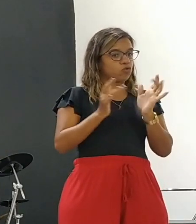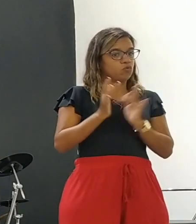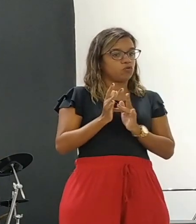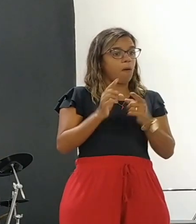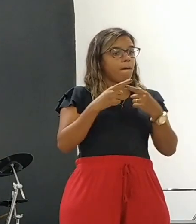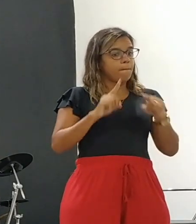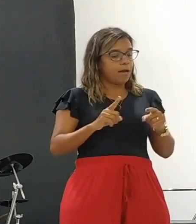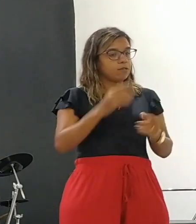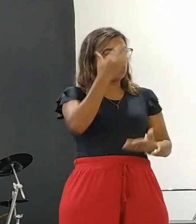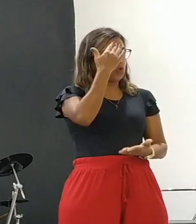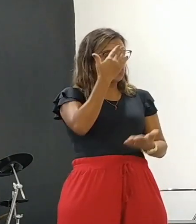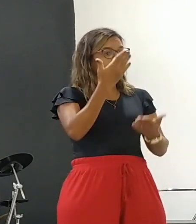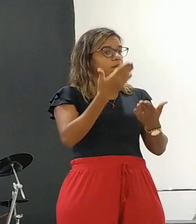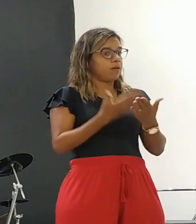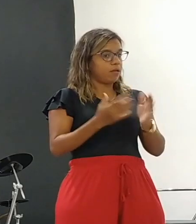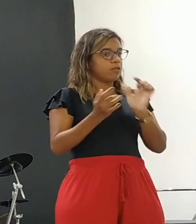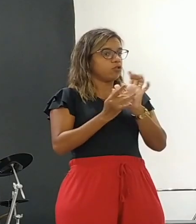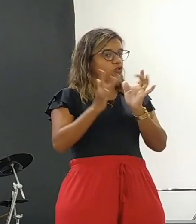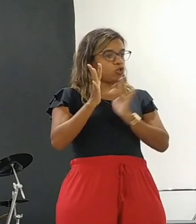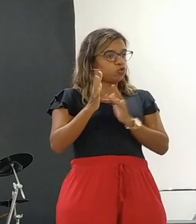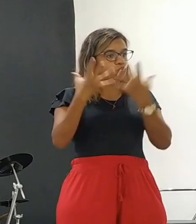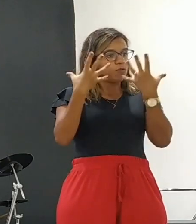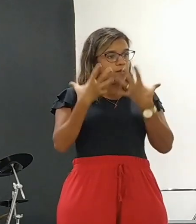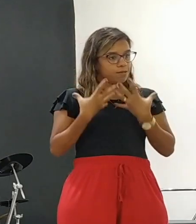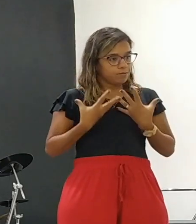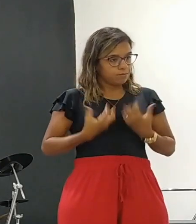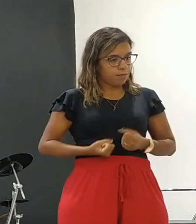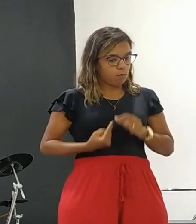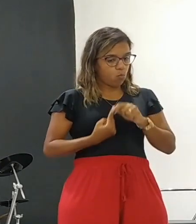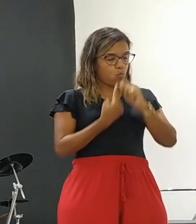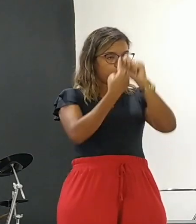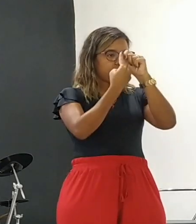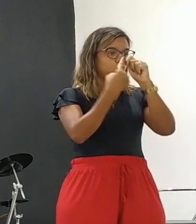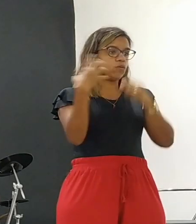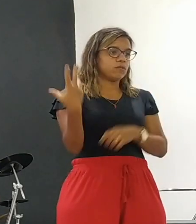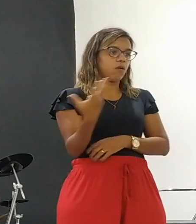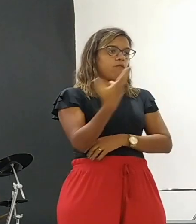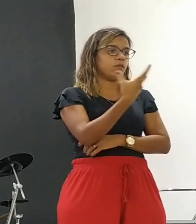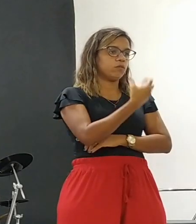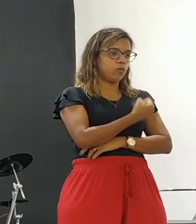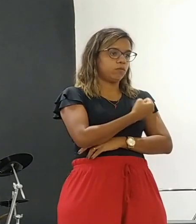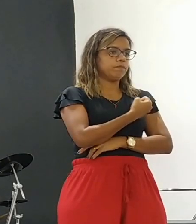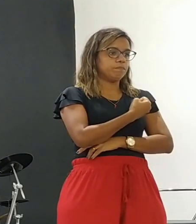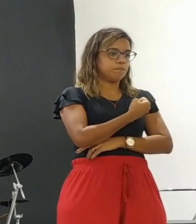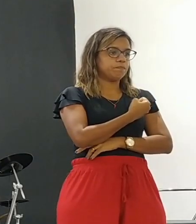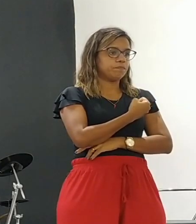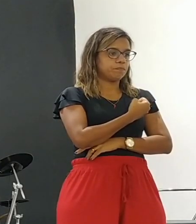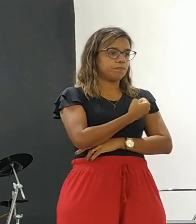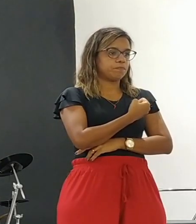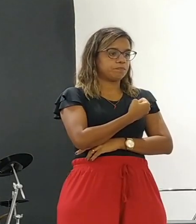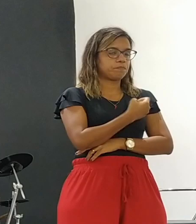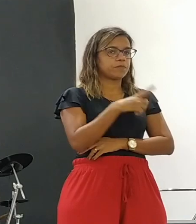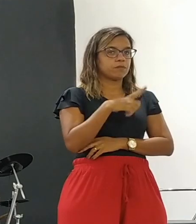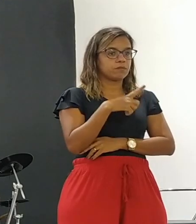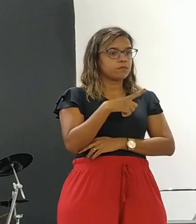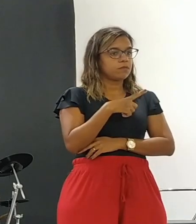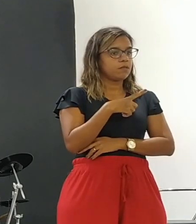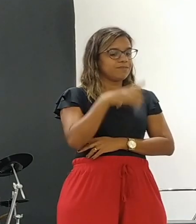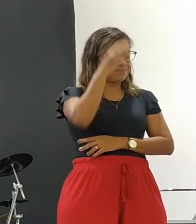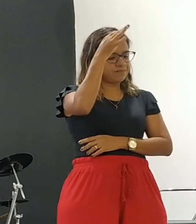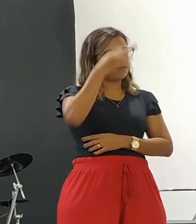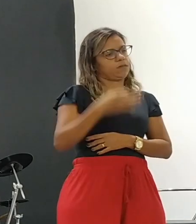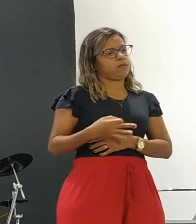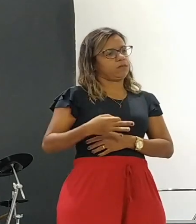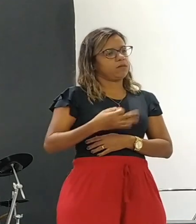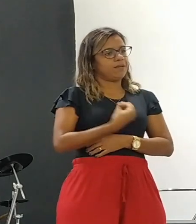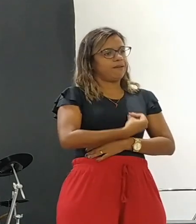crê, aquele que recebe Jesus como seu único e suficiente Salvador, ele tem direito e certeza